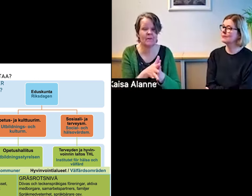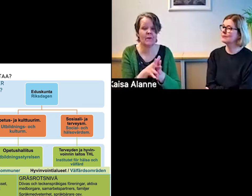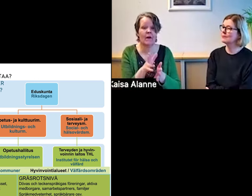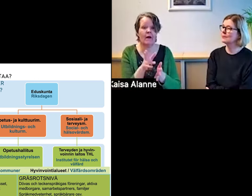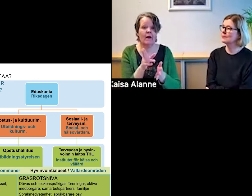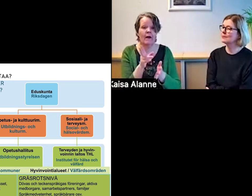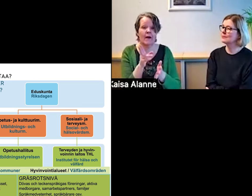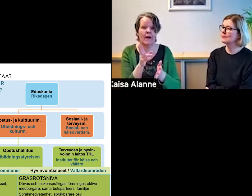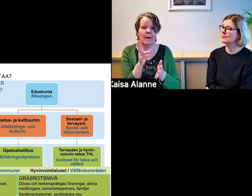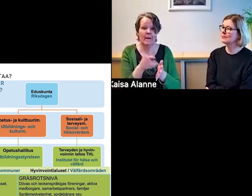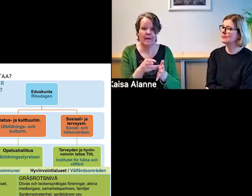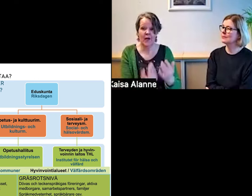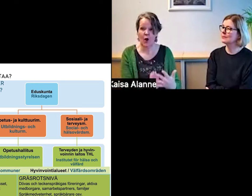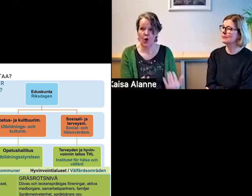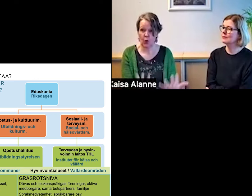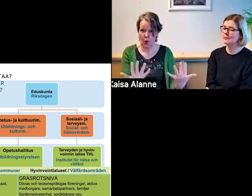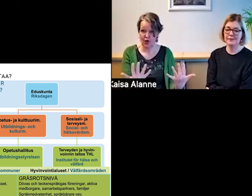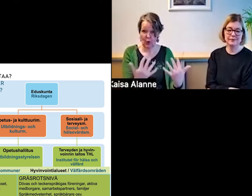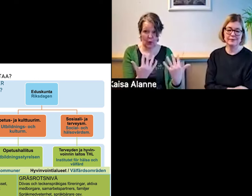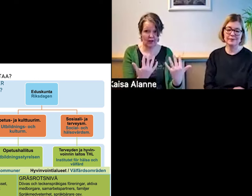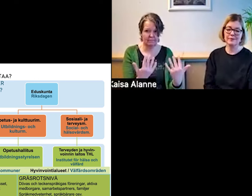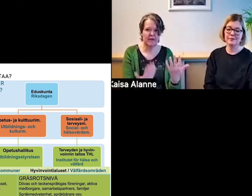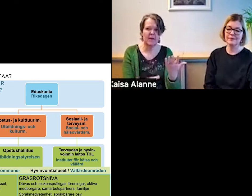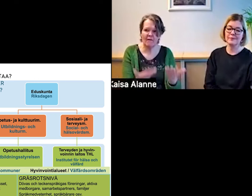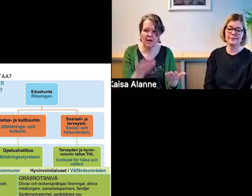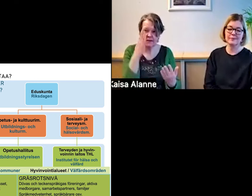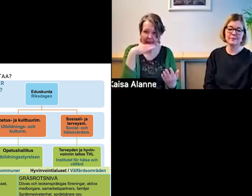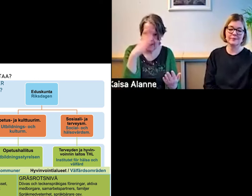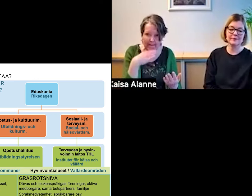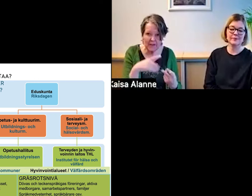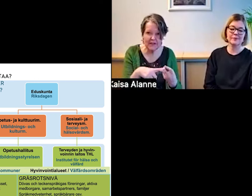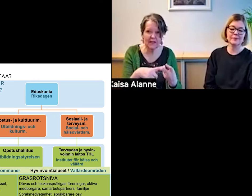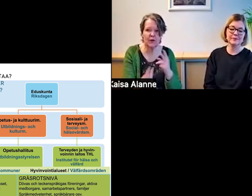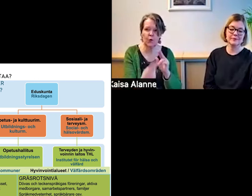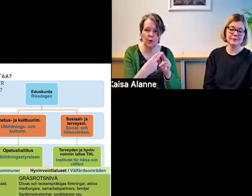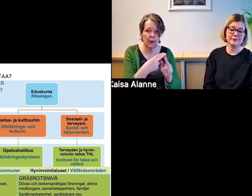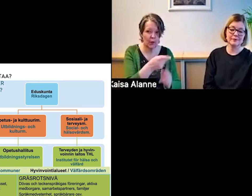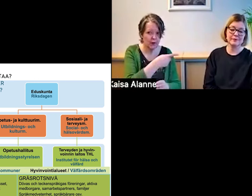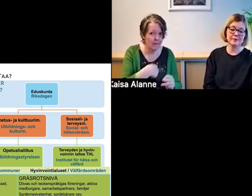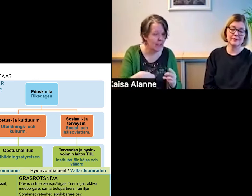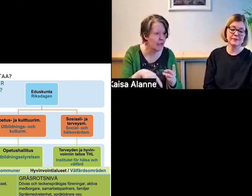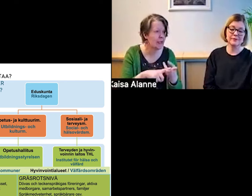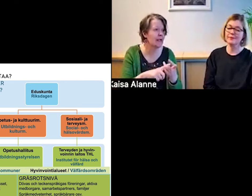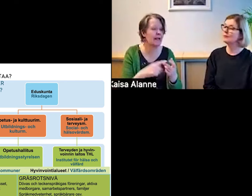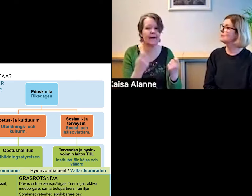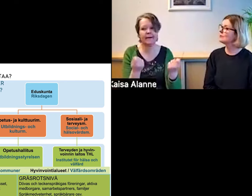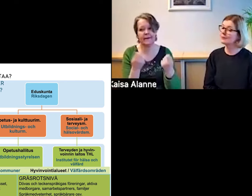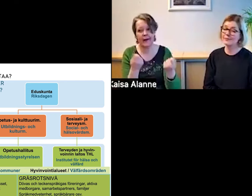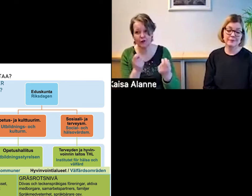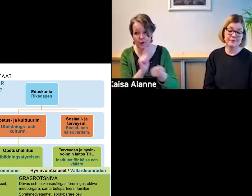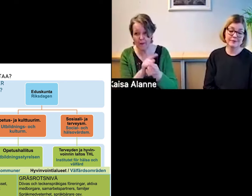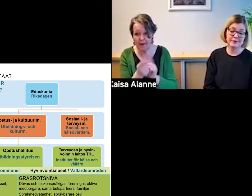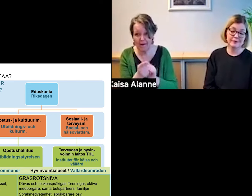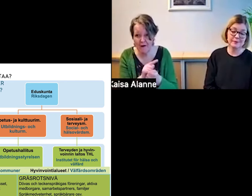valvontaan ja toisaalta elvytystyöhön. Tämä kuva itse asiassa selventää tätä niin kuin jakoa, tätä kaksinaisuutta. Eli